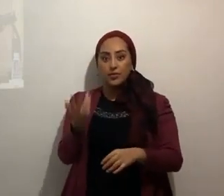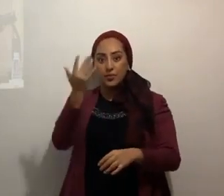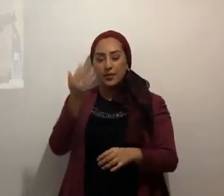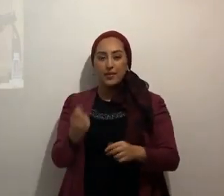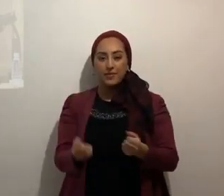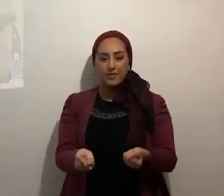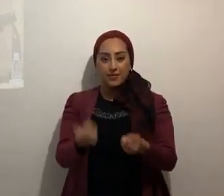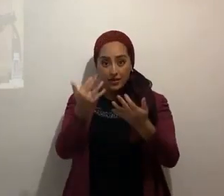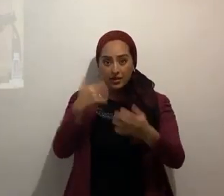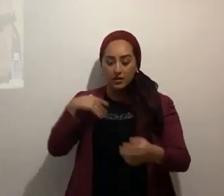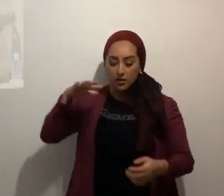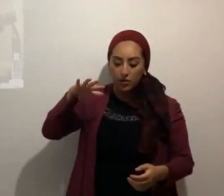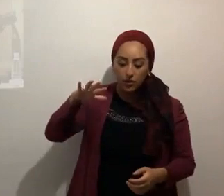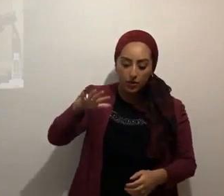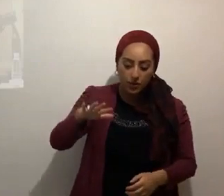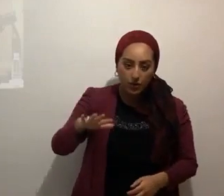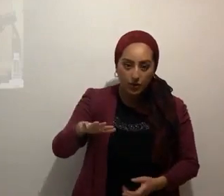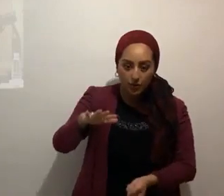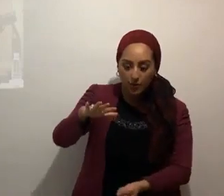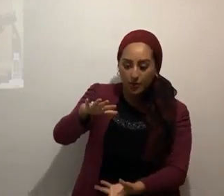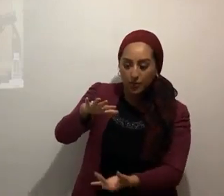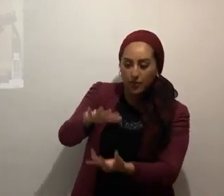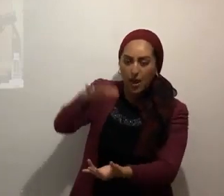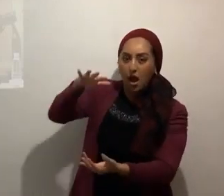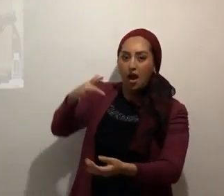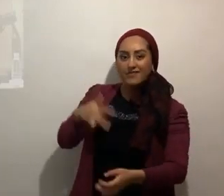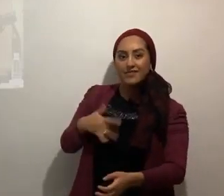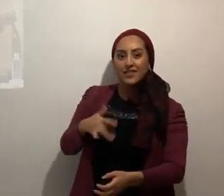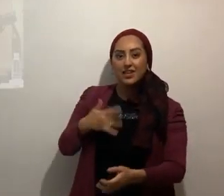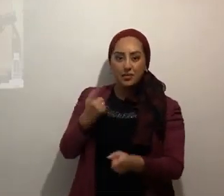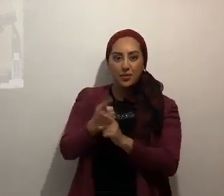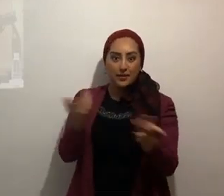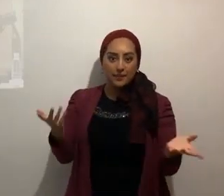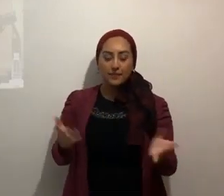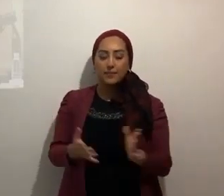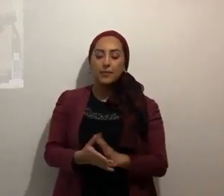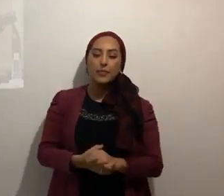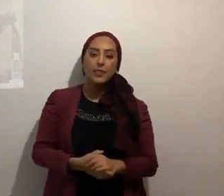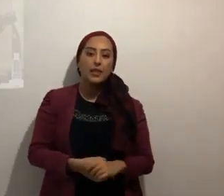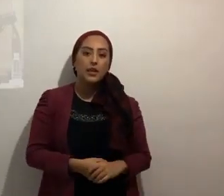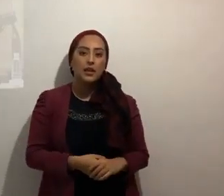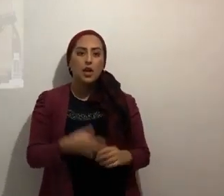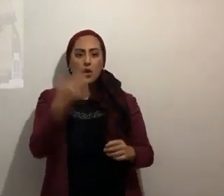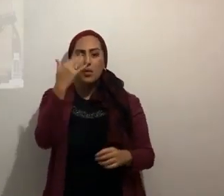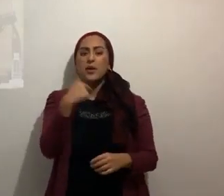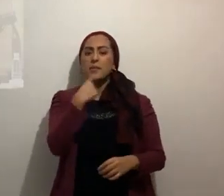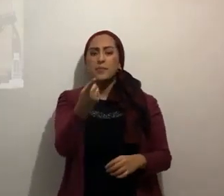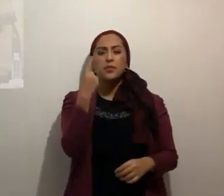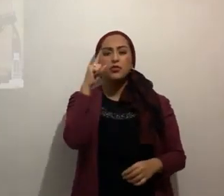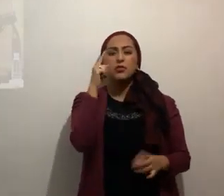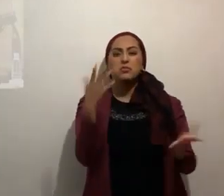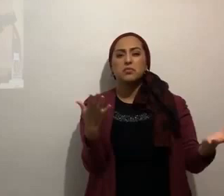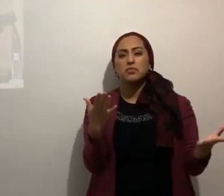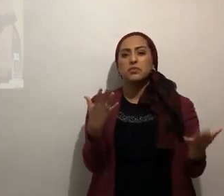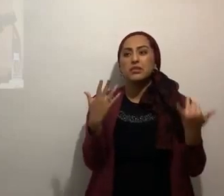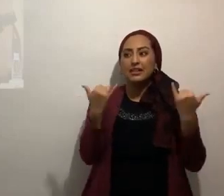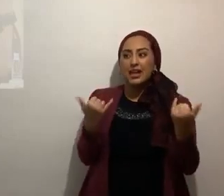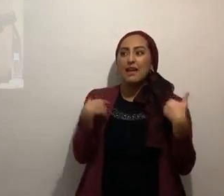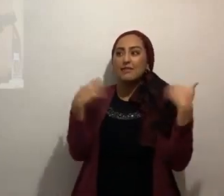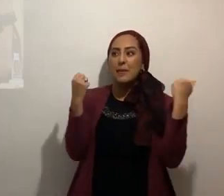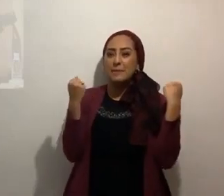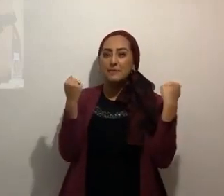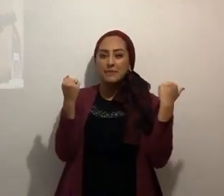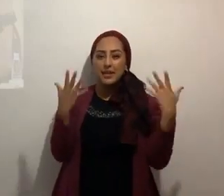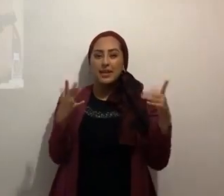fuego, rápido, la retiramos. Entonces el cuerpo es real. Ahora, ¿por qué digo esto? Están saliendo tantas